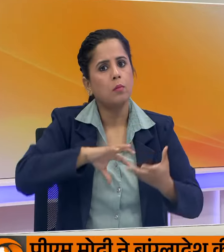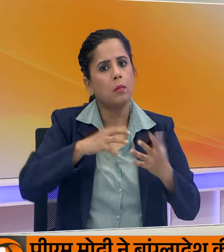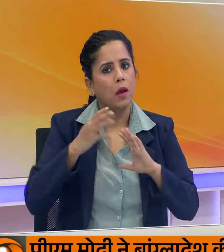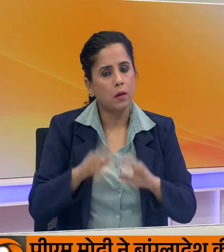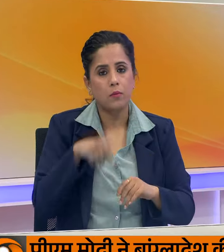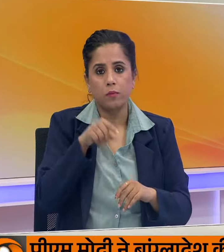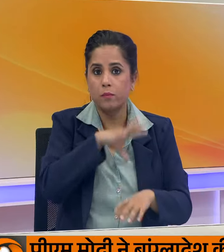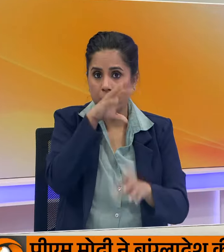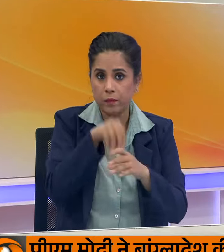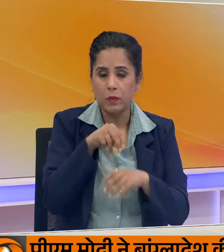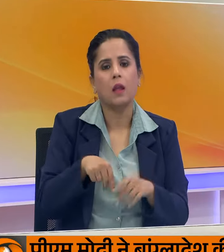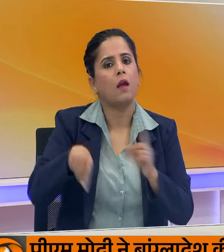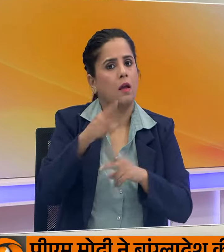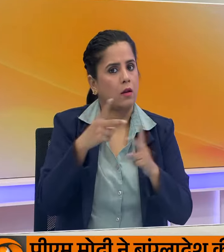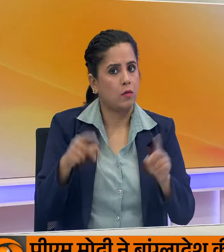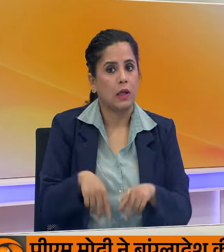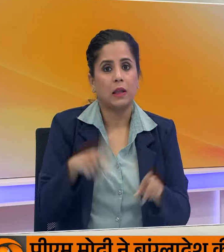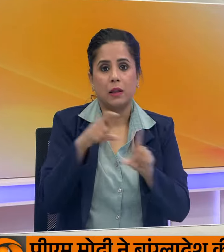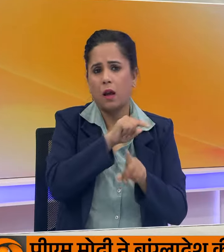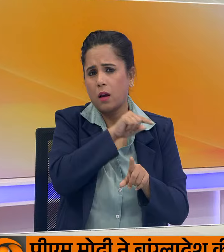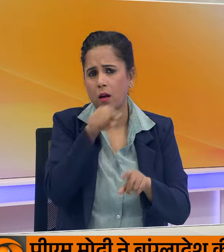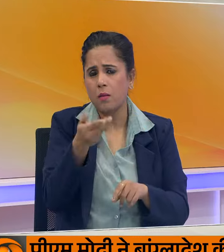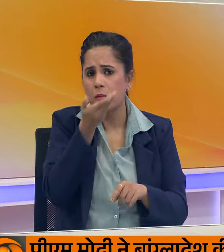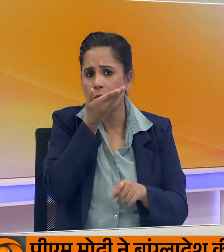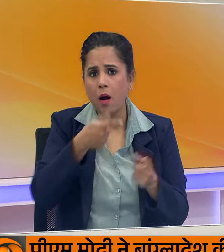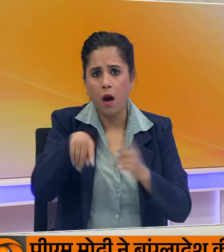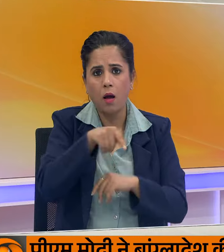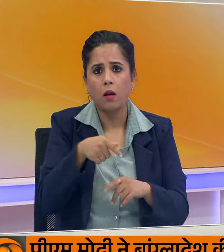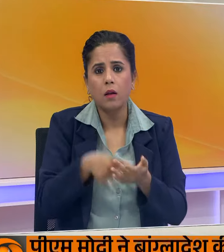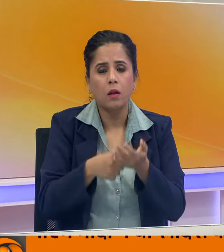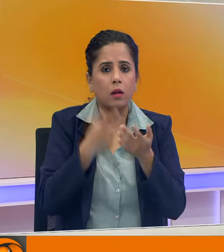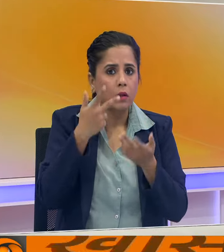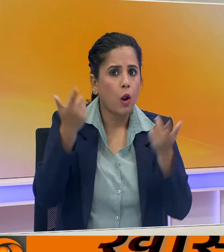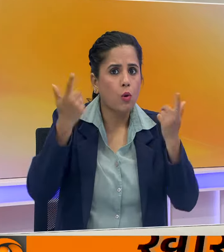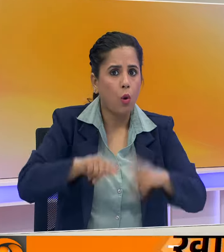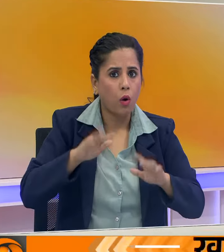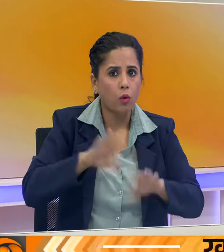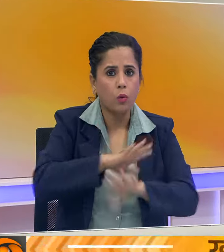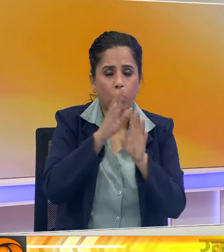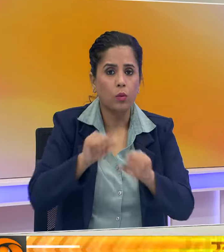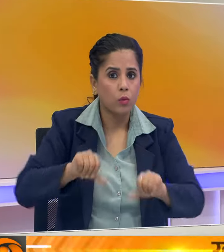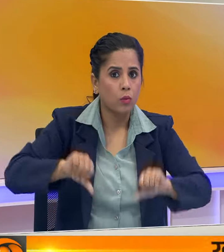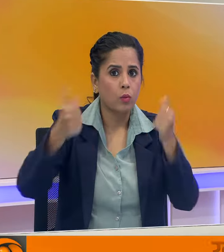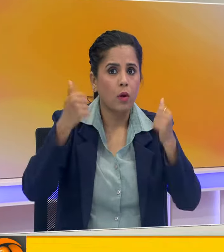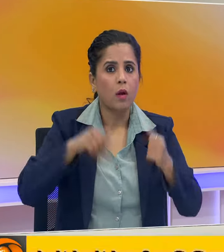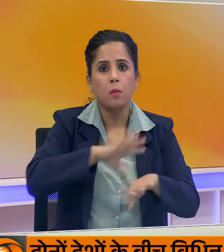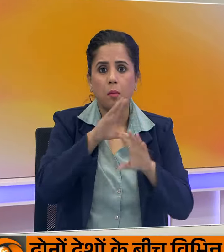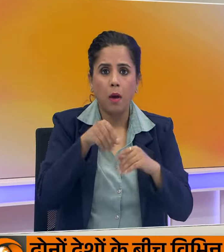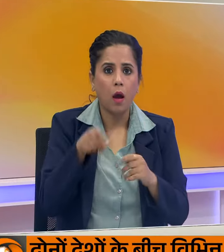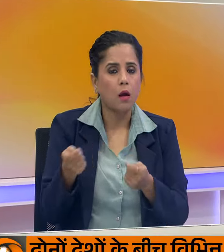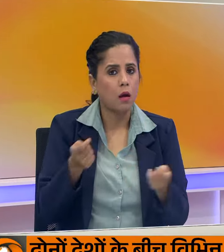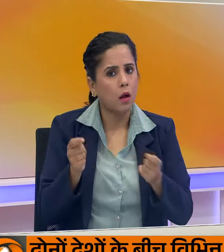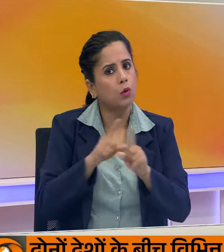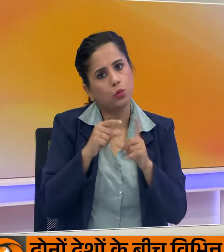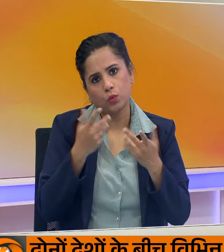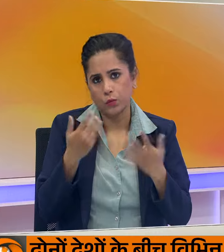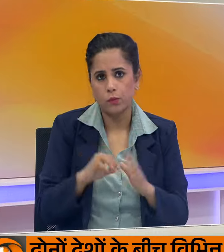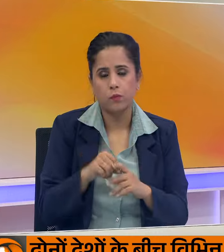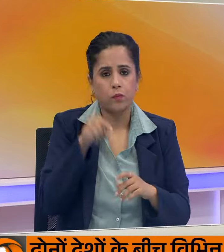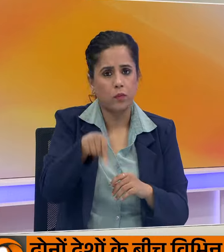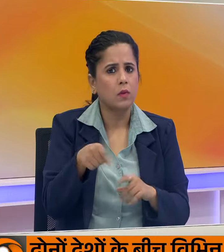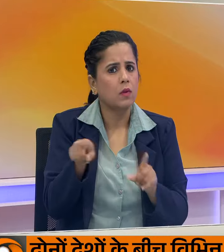इसमें शामिल किए गए दिल्ली तक आने वाले पानी के नुकसान को पूरा करने की पहले ही व्यवस्था की जा चुकी है